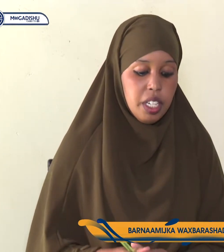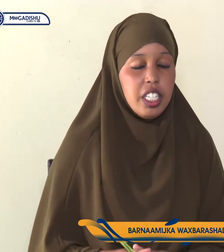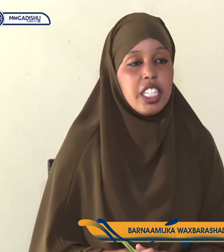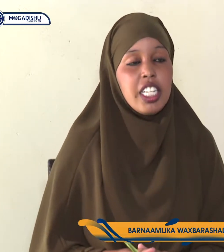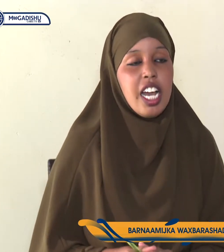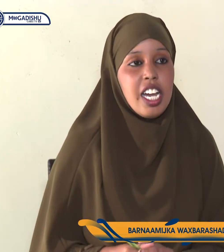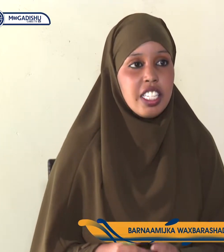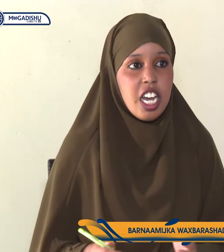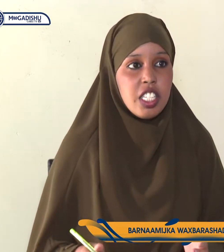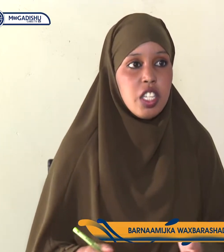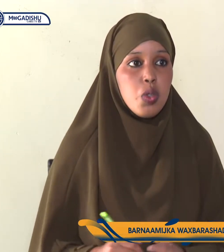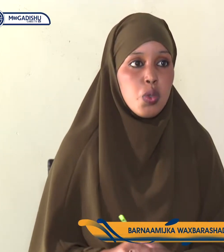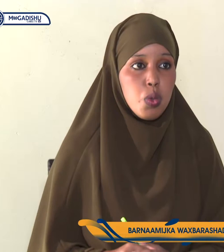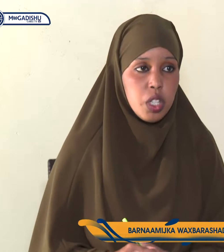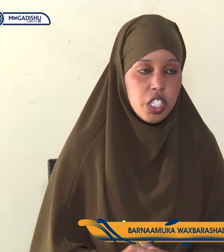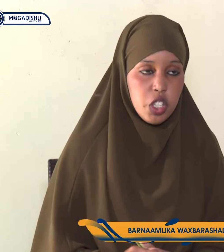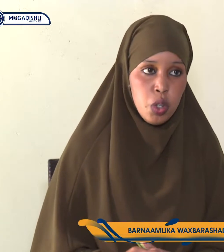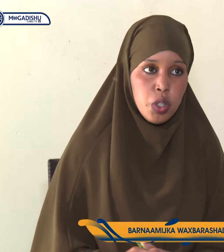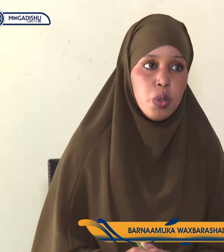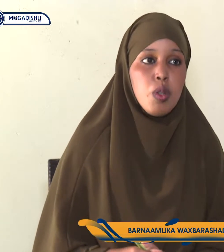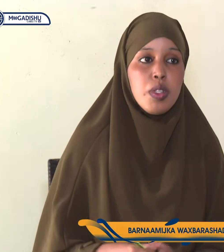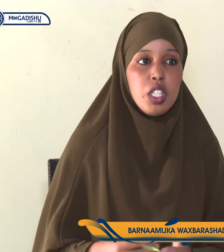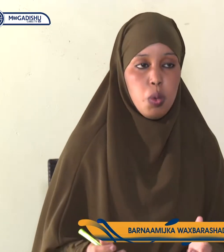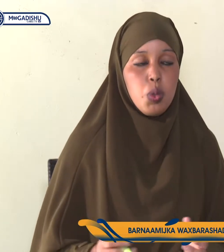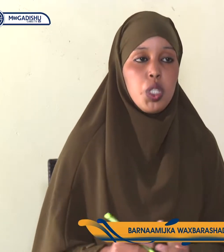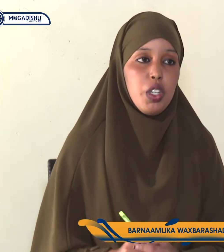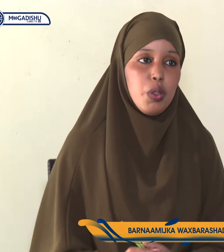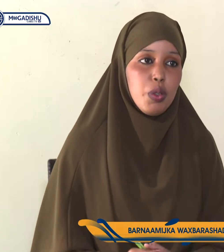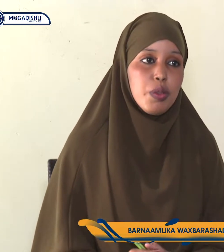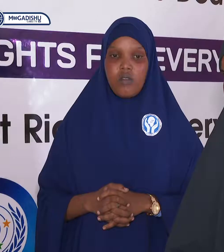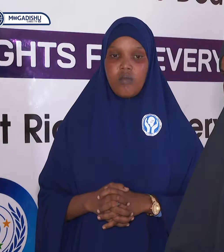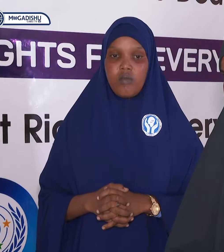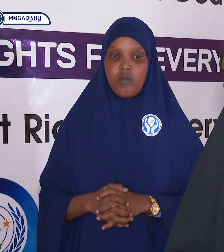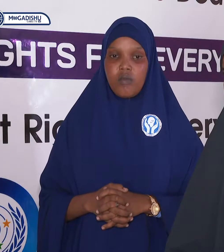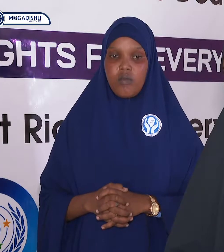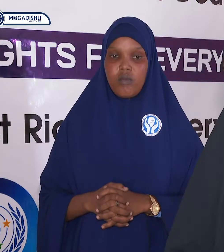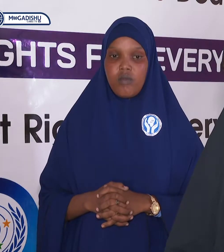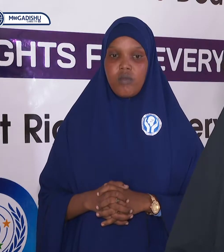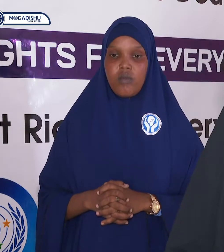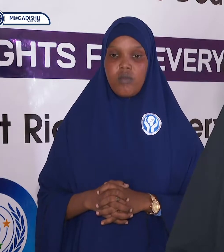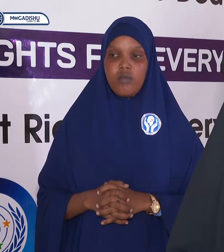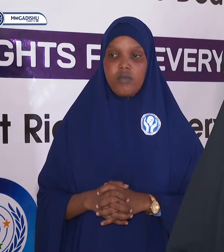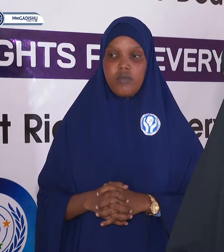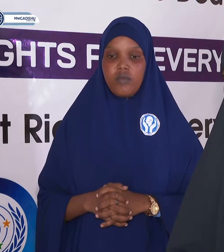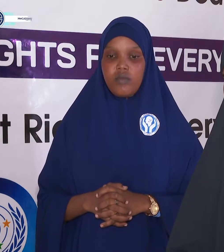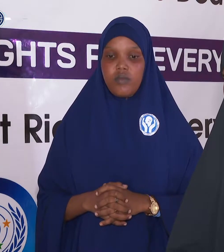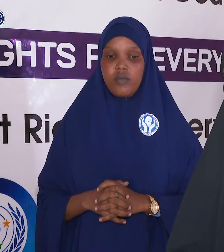warbixinaya bal xilligii la aasay iskuulka setco iyo weliba sida uu u shaqeeyo